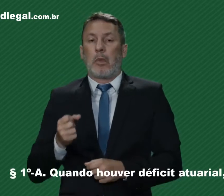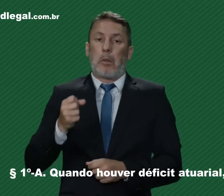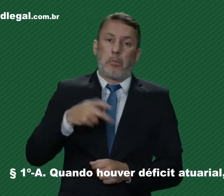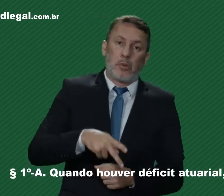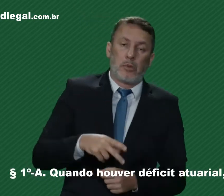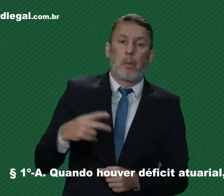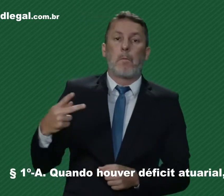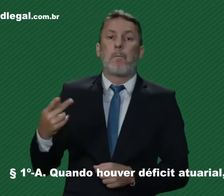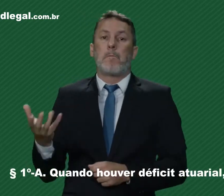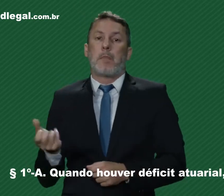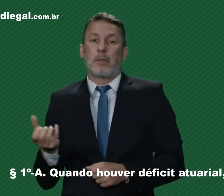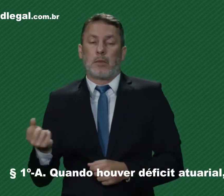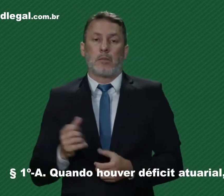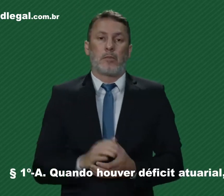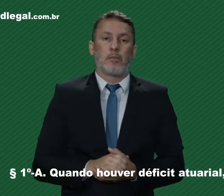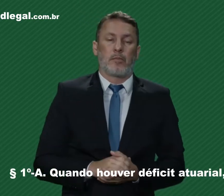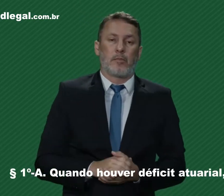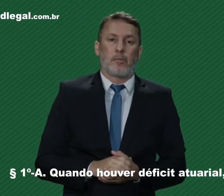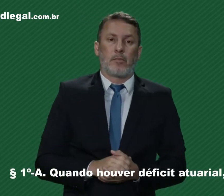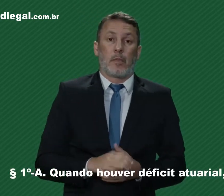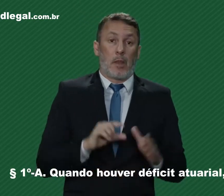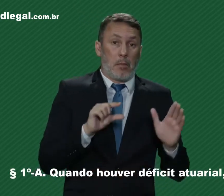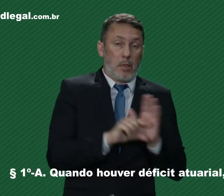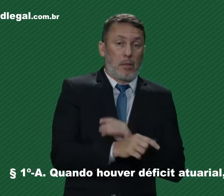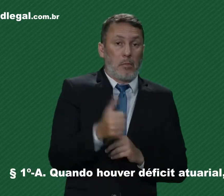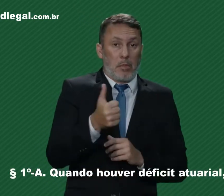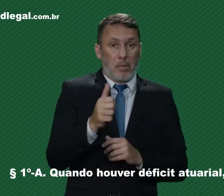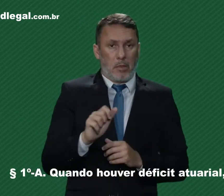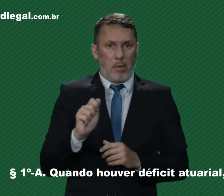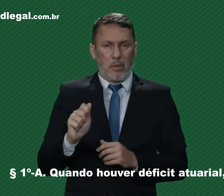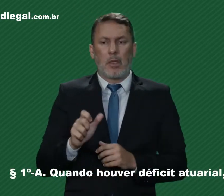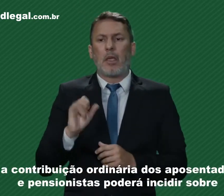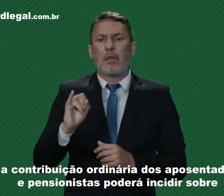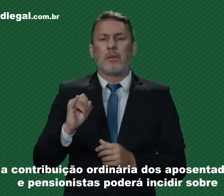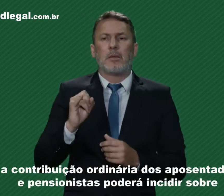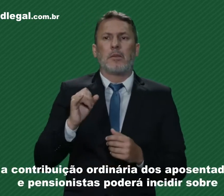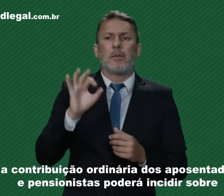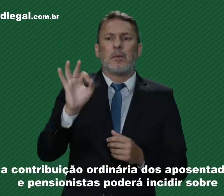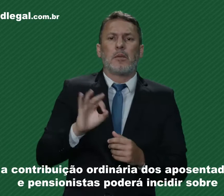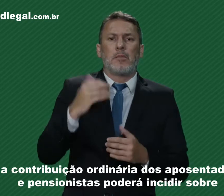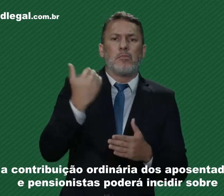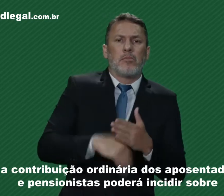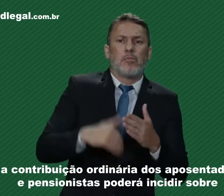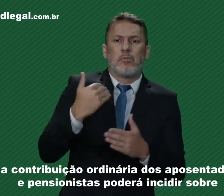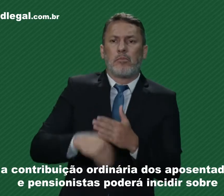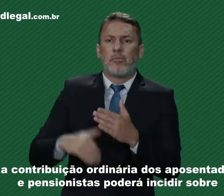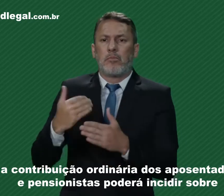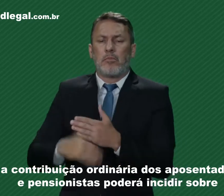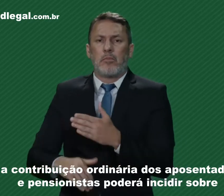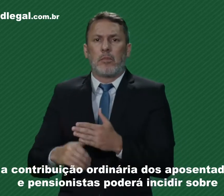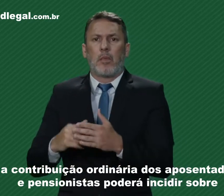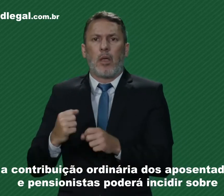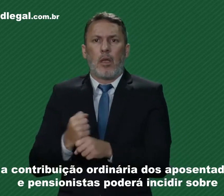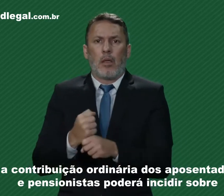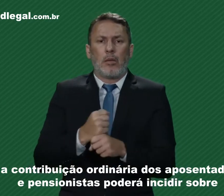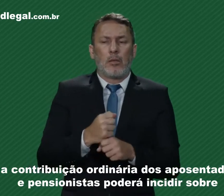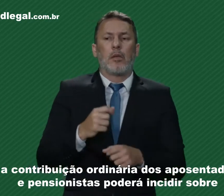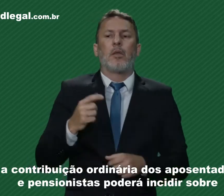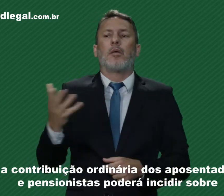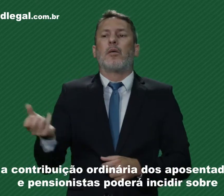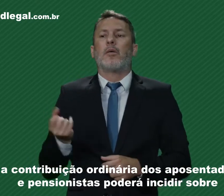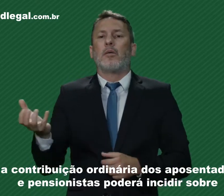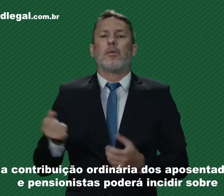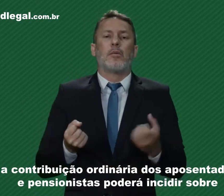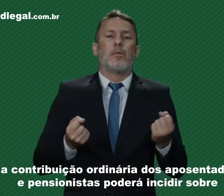pensões. Parágrafo 1º-A. Quando houver déficit atuarial, a contribuição ordinária dos aposentados e